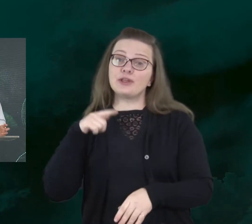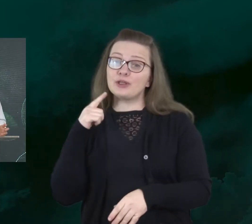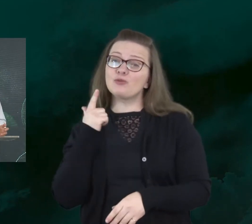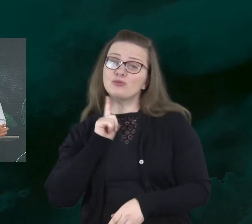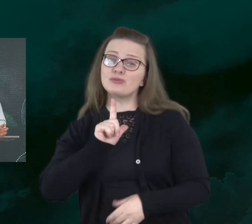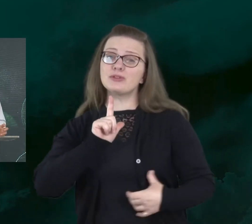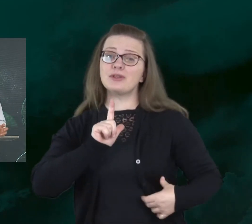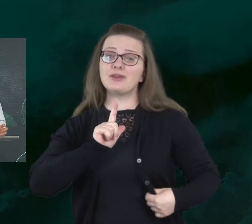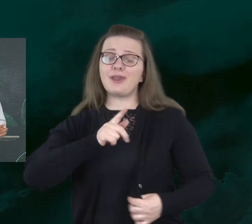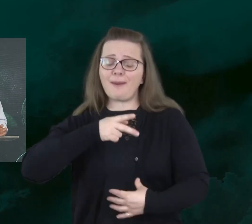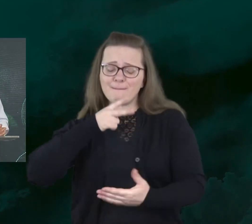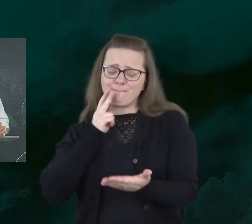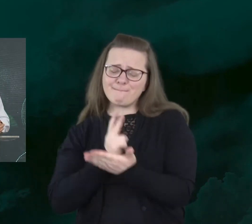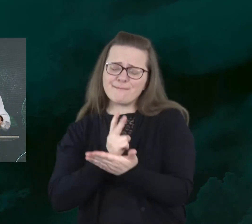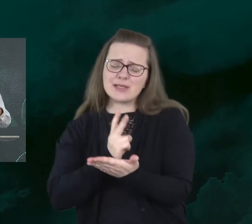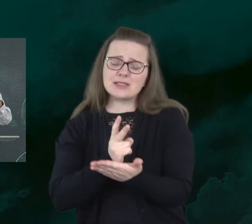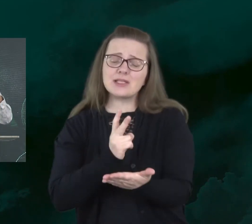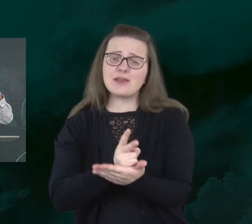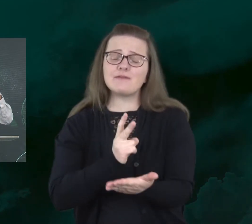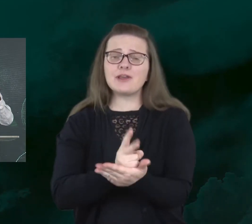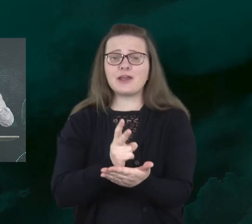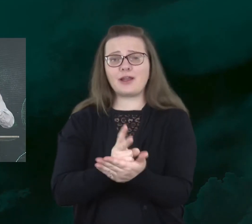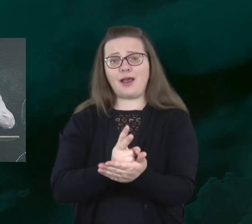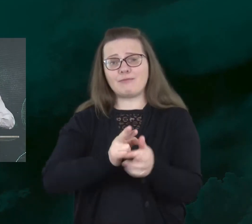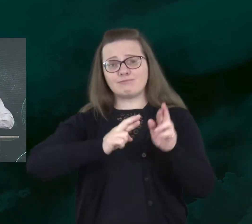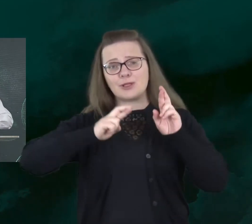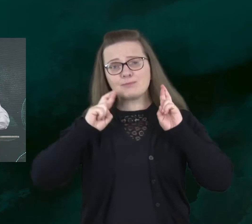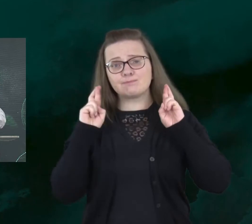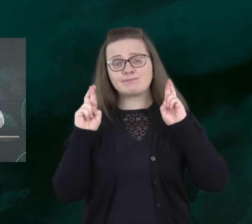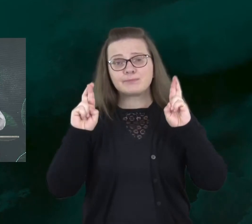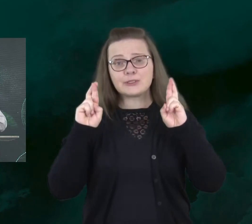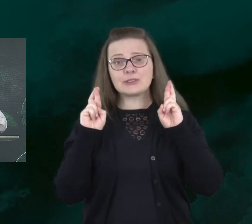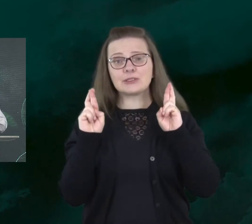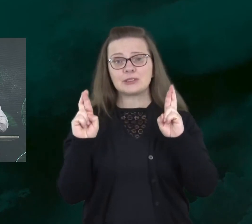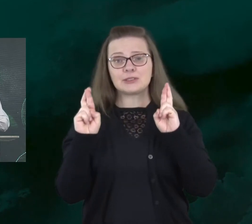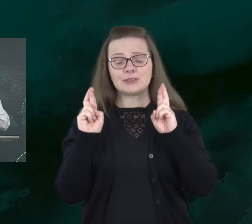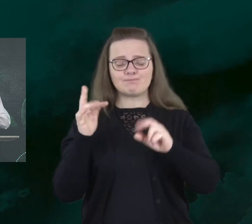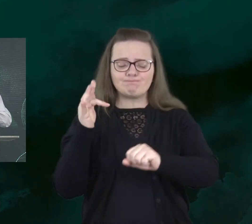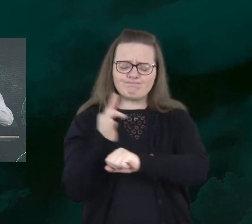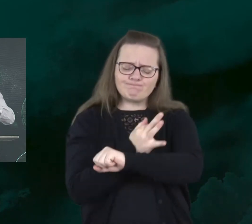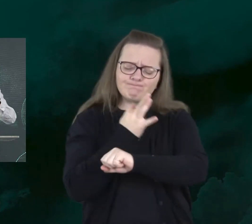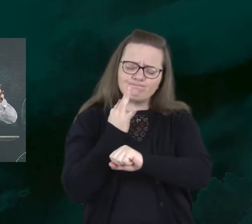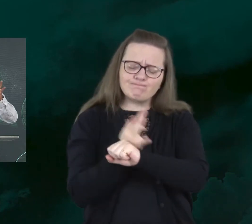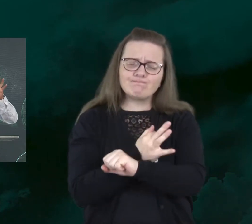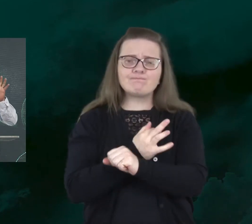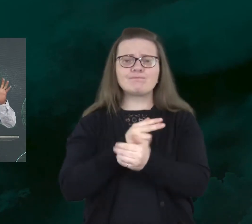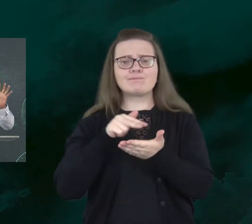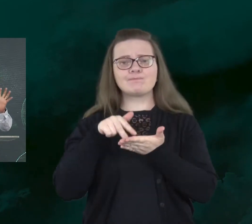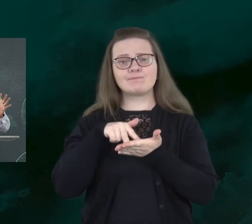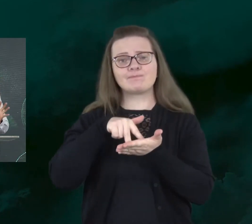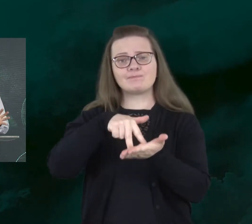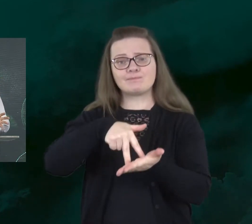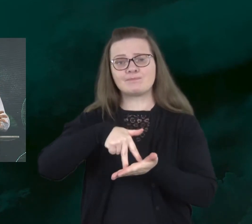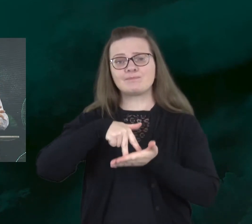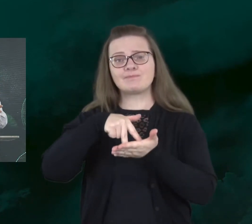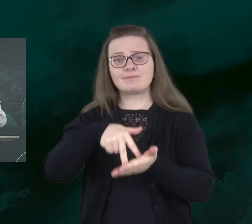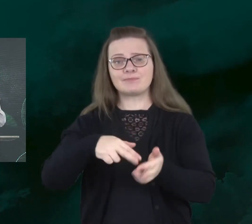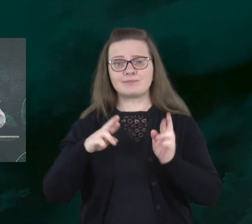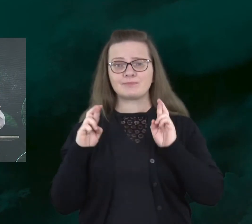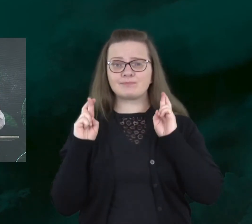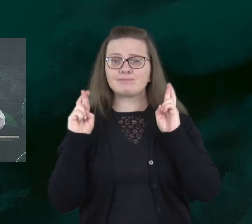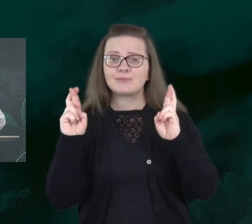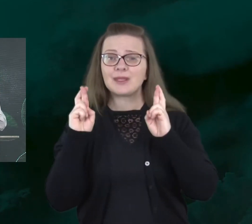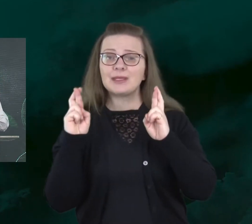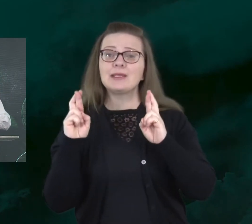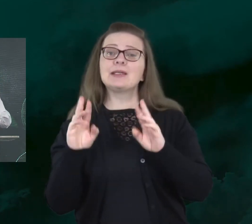esperança, tá? Então, a perseverança é que vai levar você a crescer, a